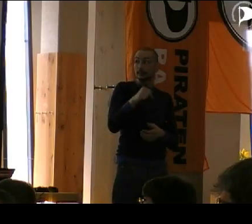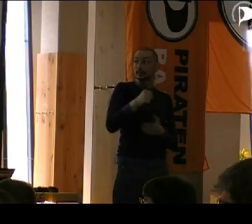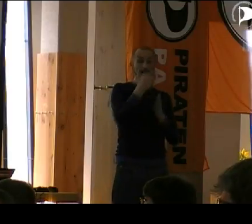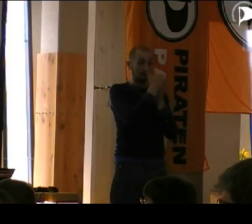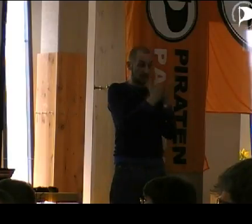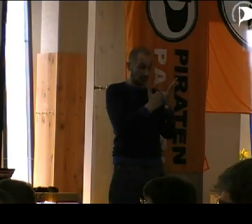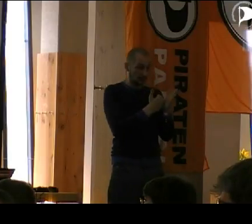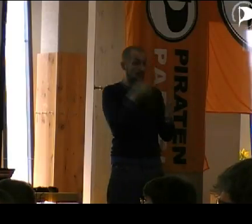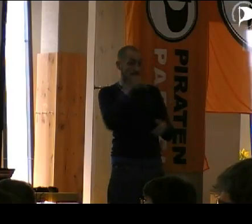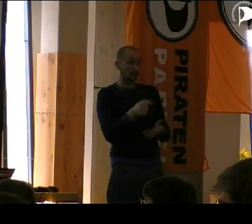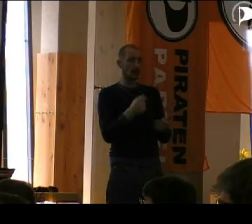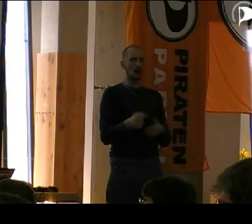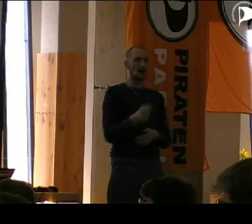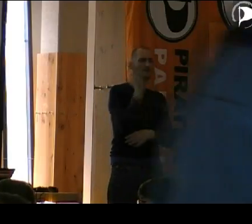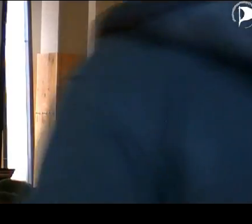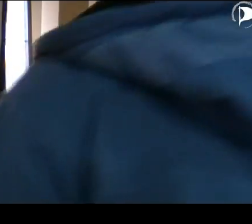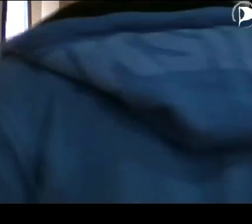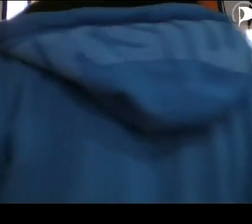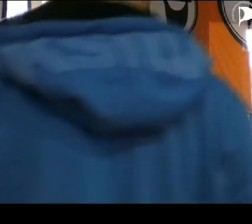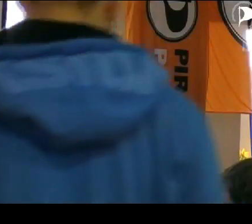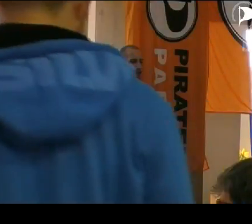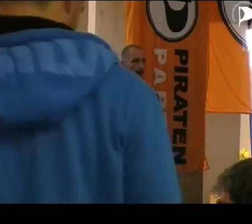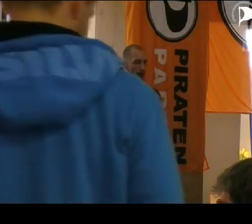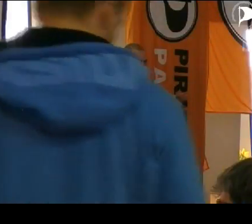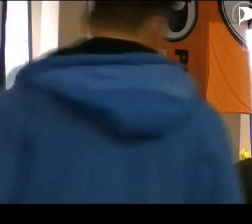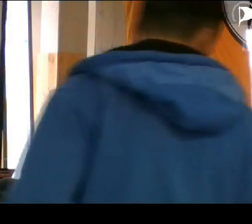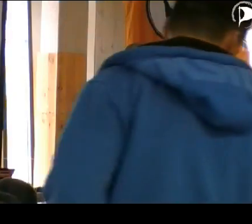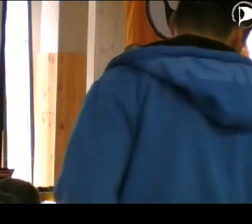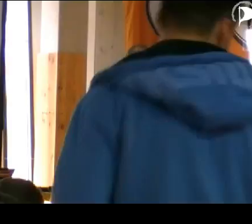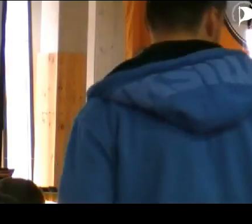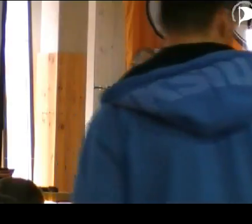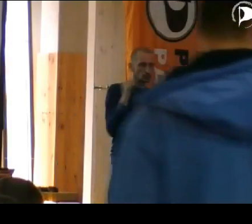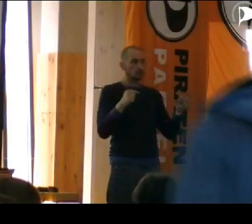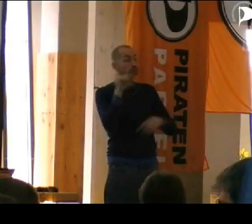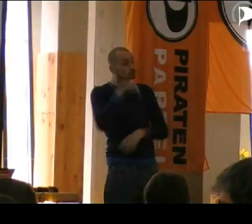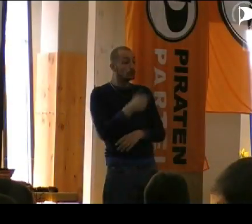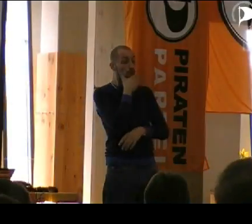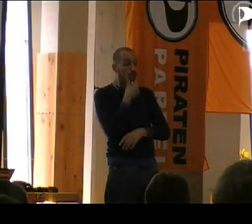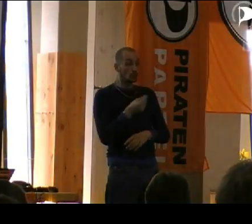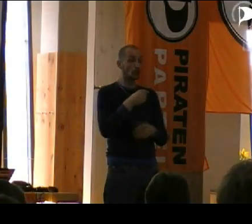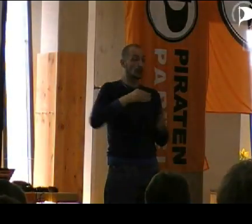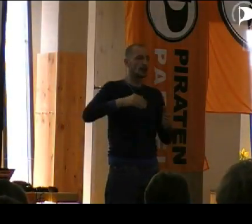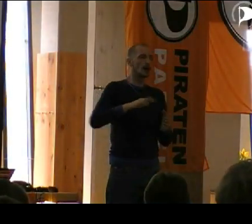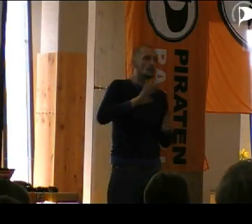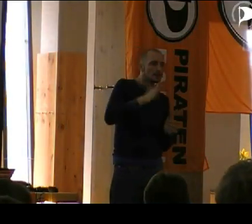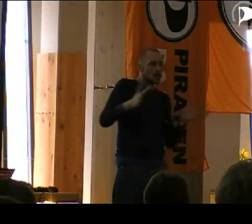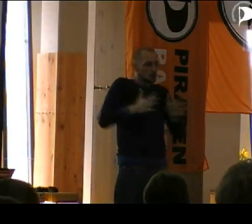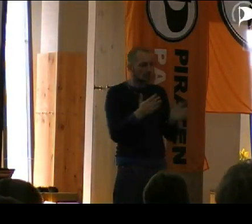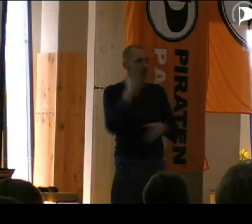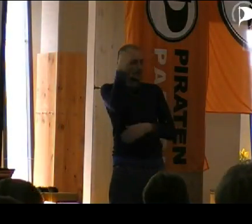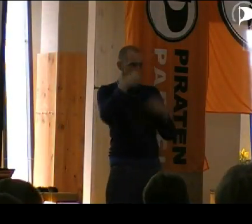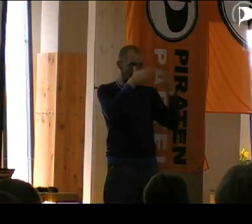vorträge waren dabei ist möglich zu sprechen und dabei eigentlich mit fragen der ganze bus mit den mann ein